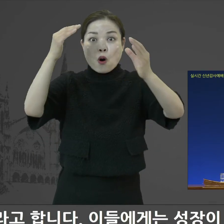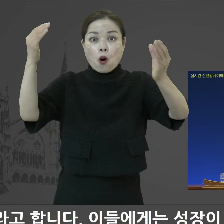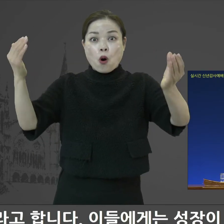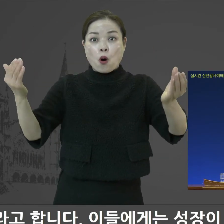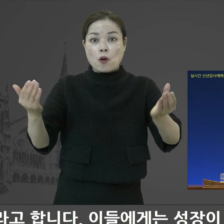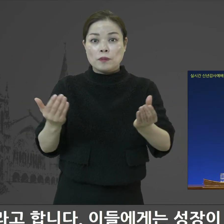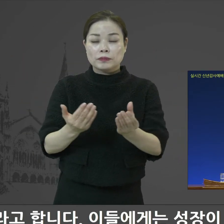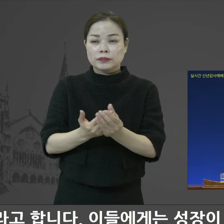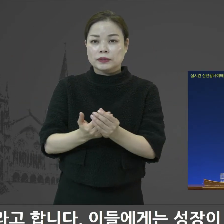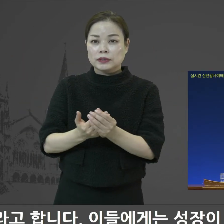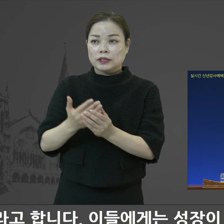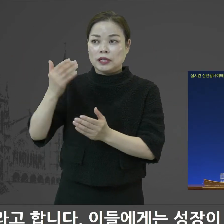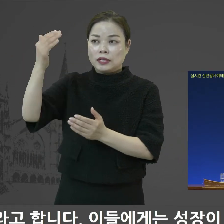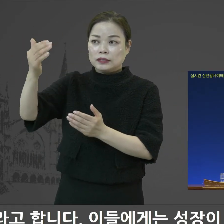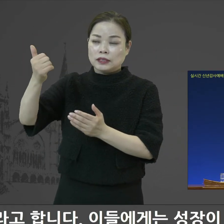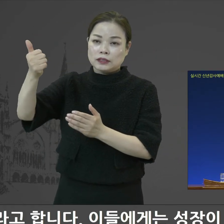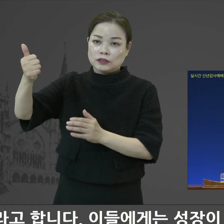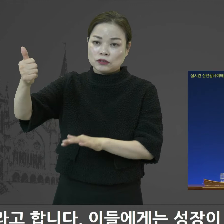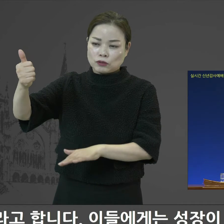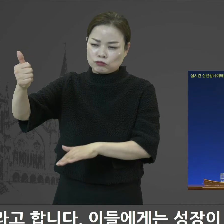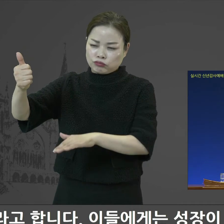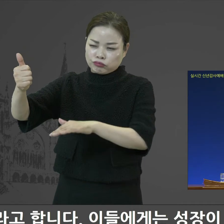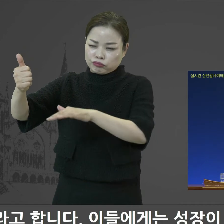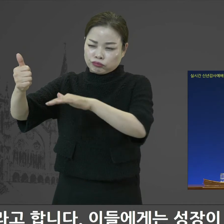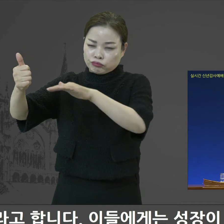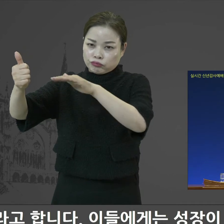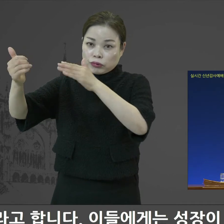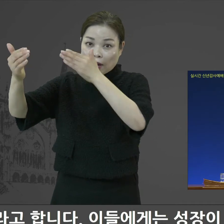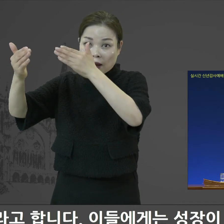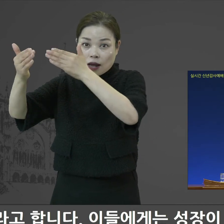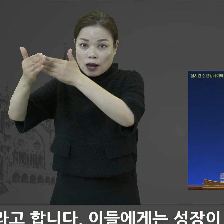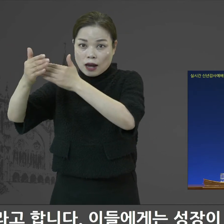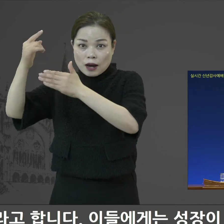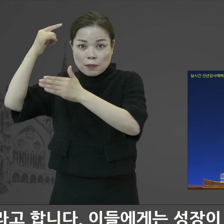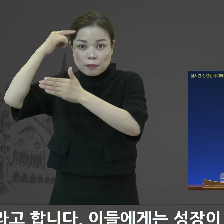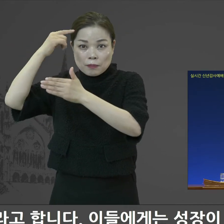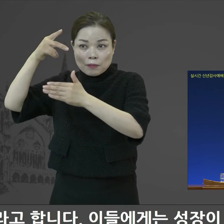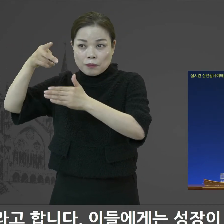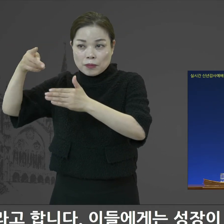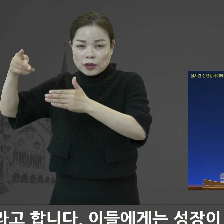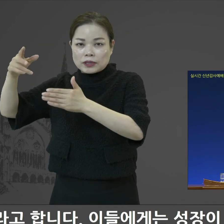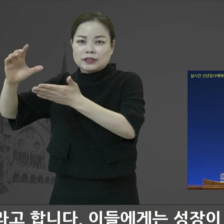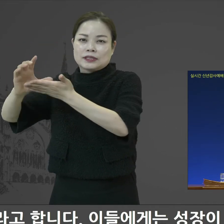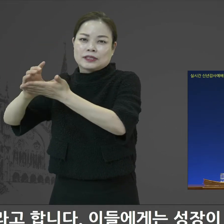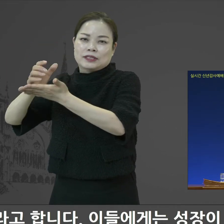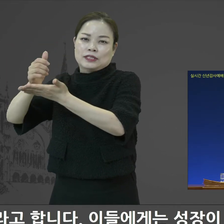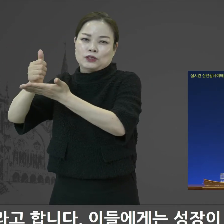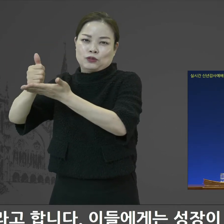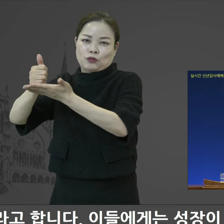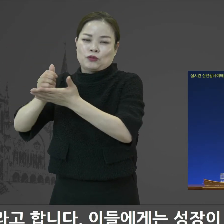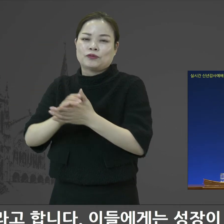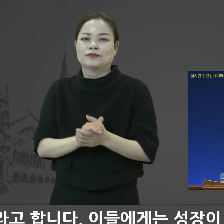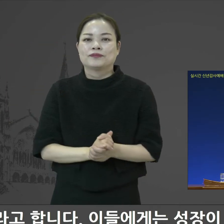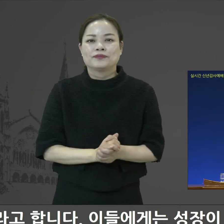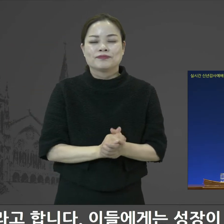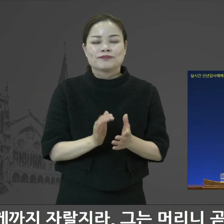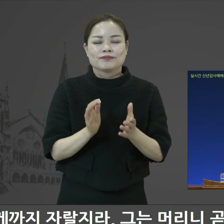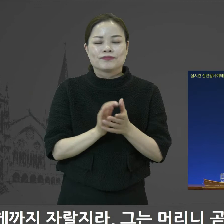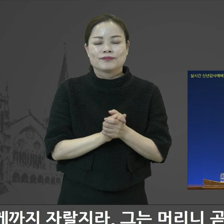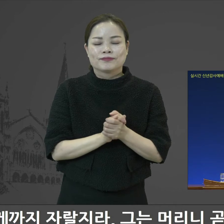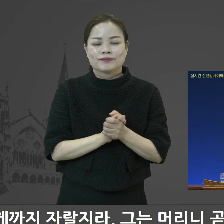범사에 그에게까지 자랄지라 그는 머리니 곧 그리스도라.